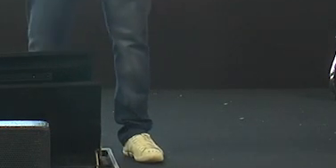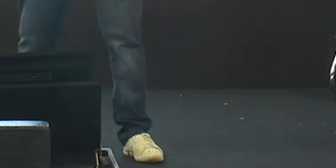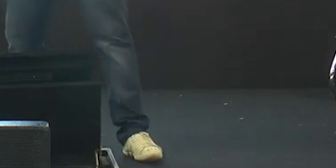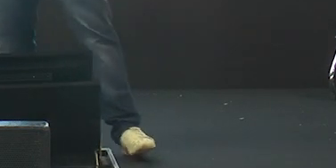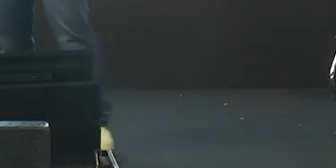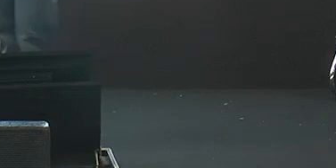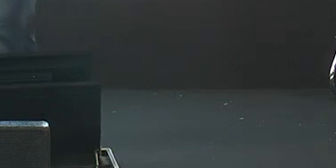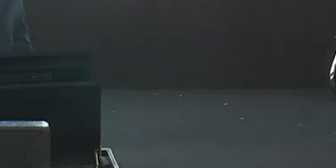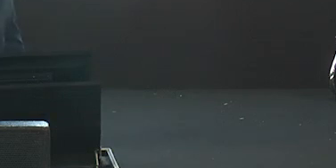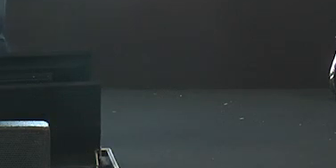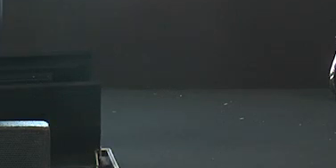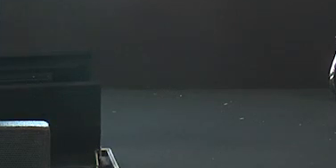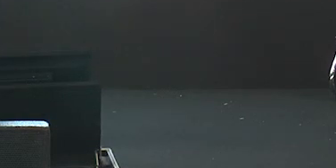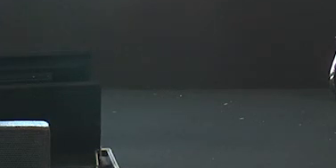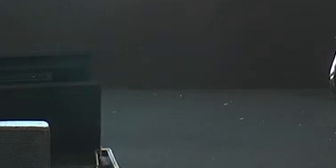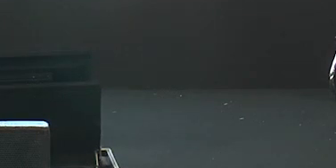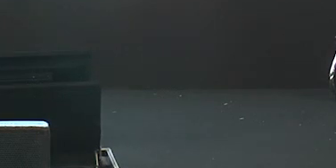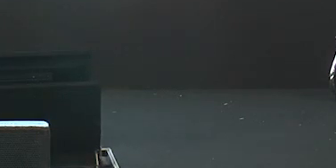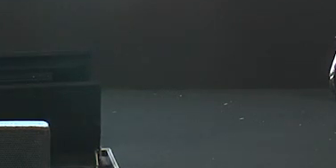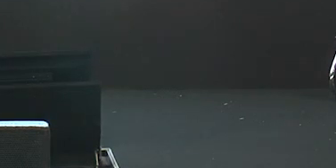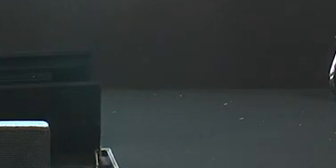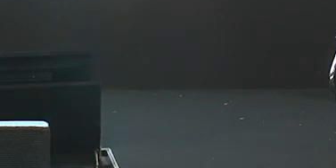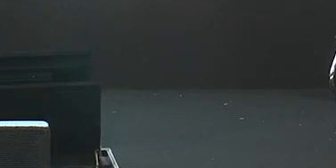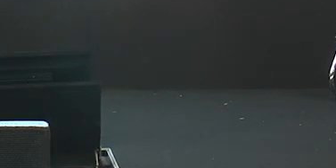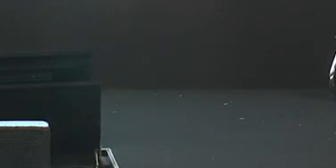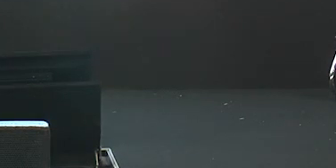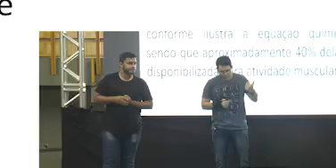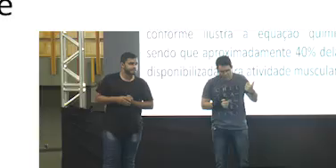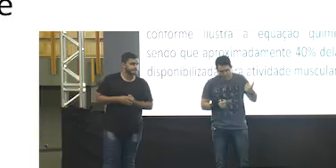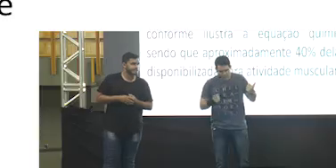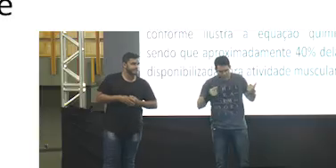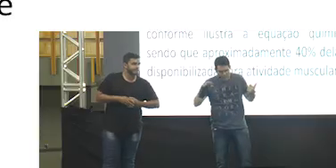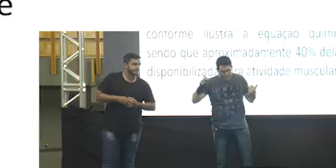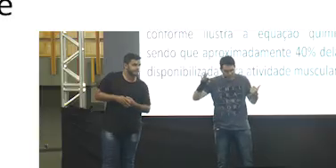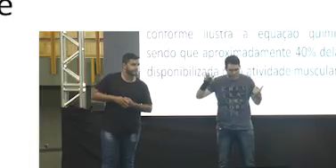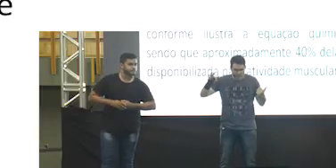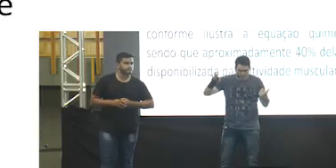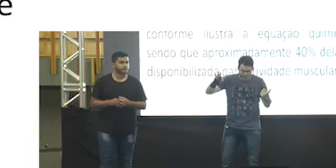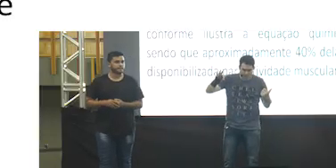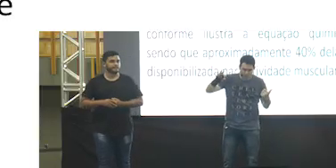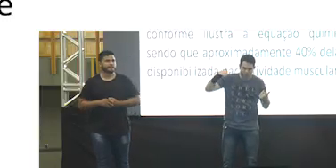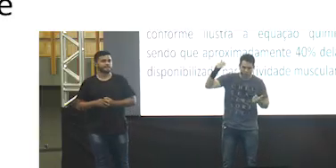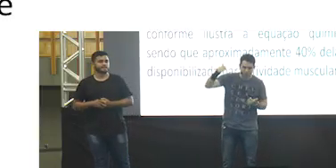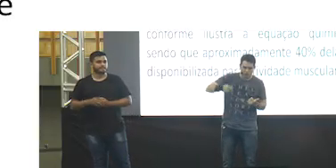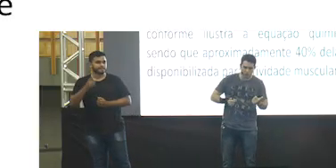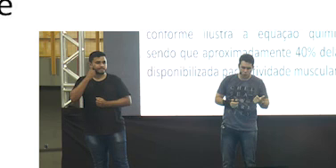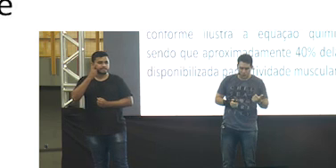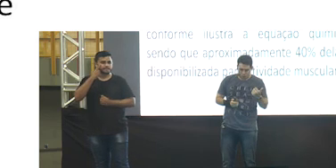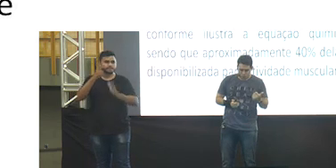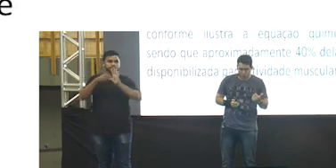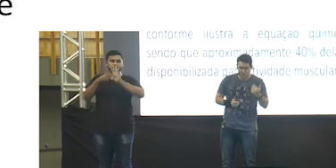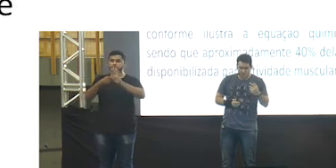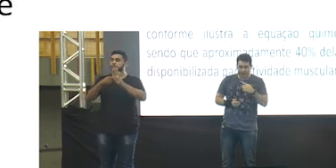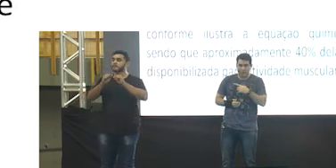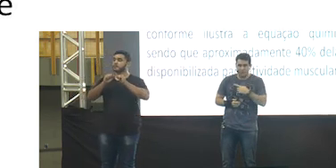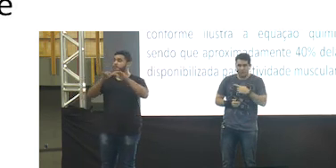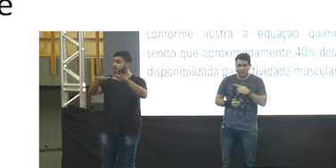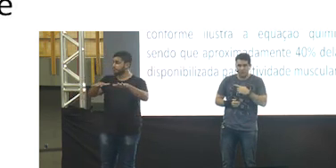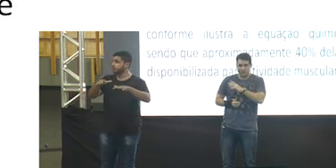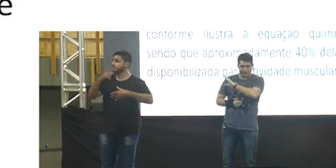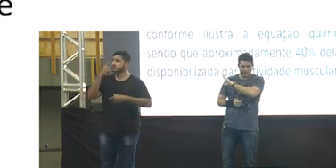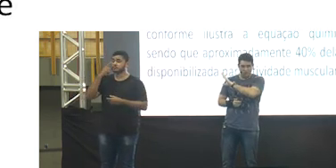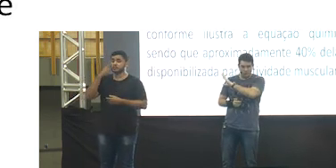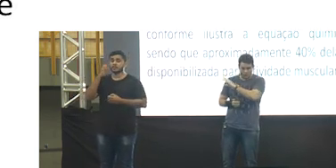Aí voltando para cá, a oxidação da glicose no organismo humano libera energia, conforme ilustra a